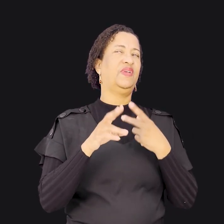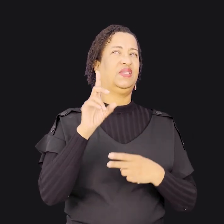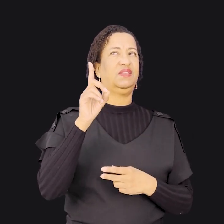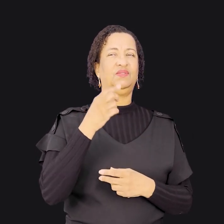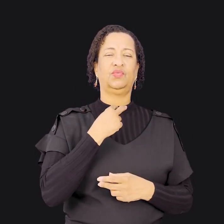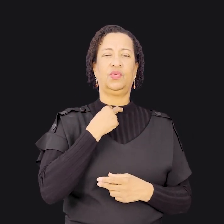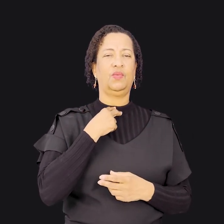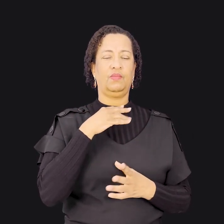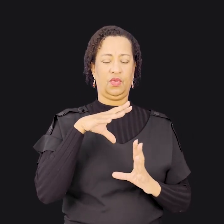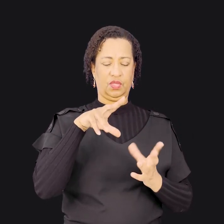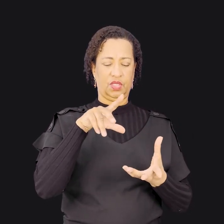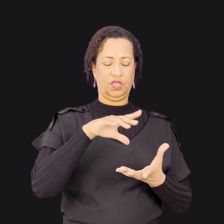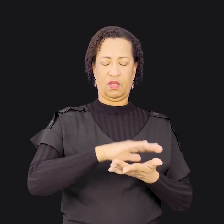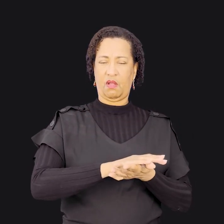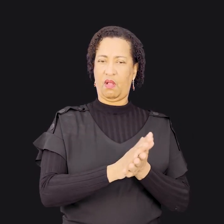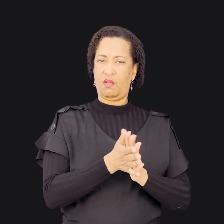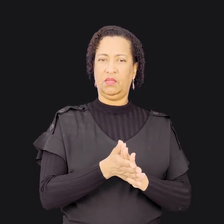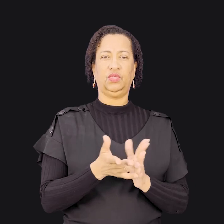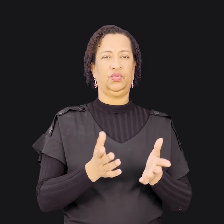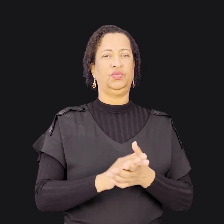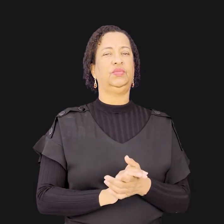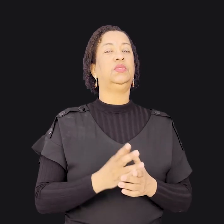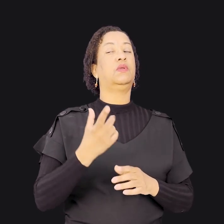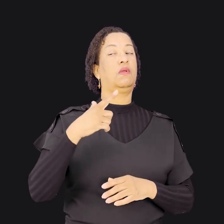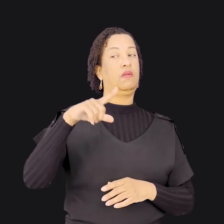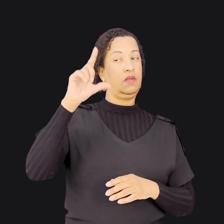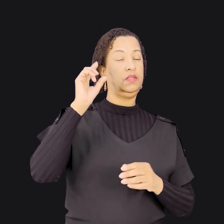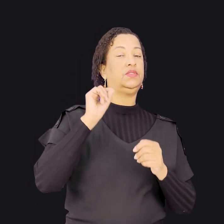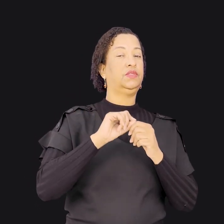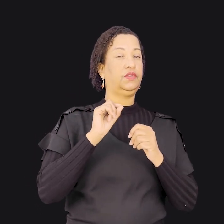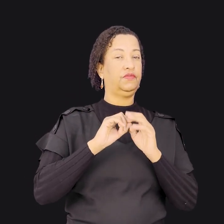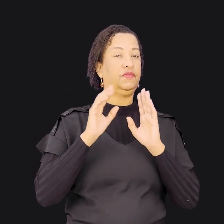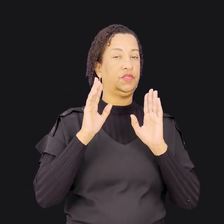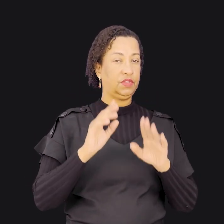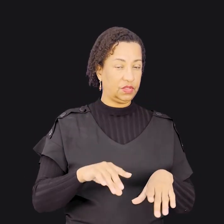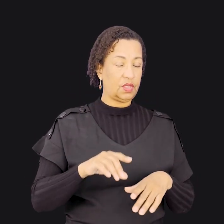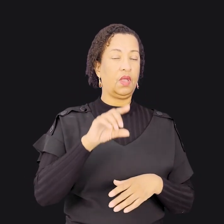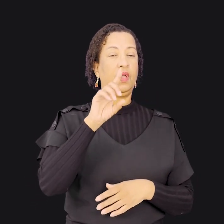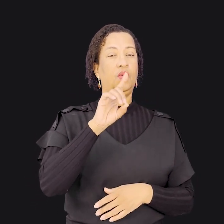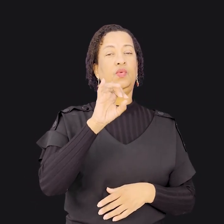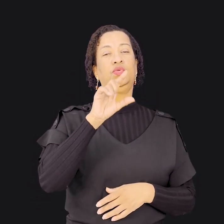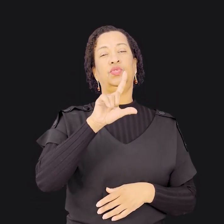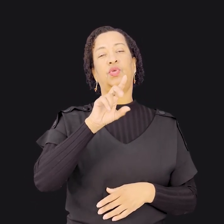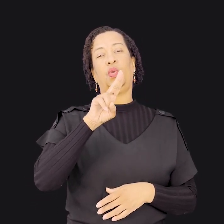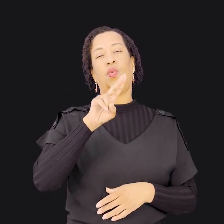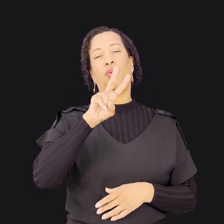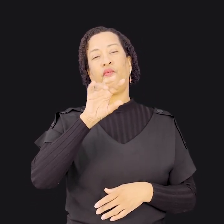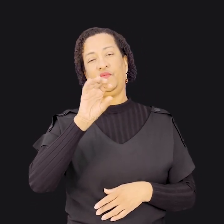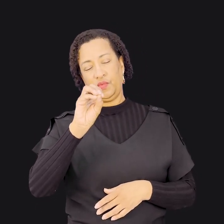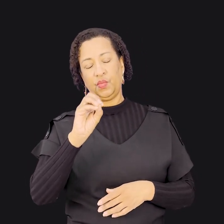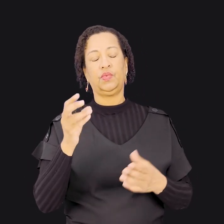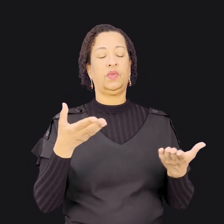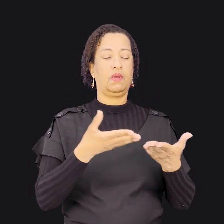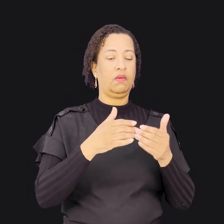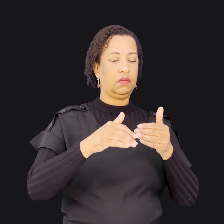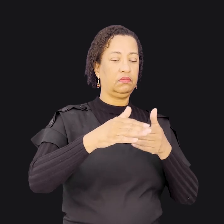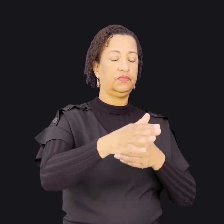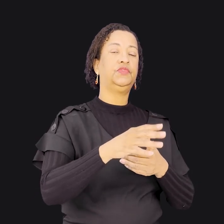destruir a terra. Ele já fez isso uma vez com o dilúvio e está preparando esse grande incêndio que vai acontecer exatamente como os